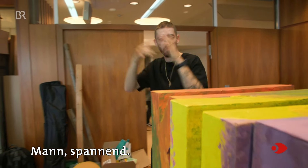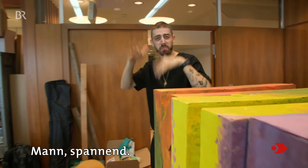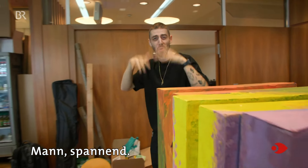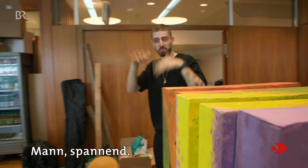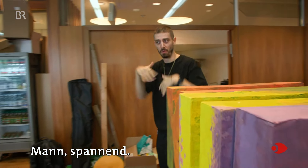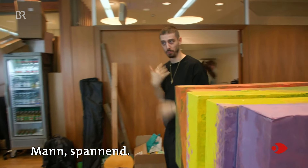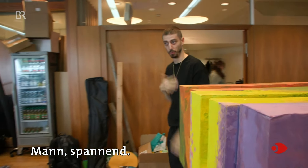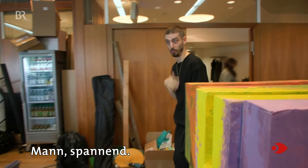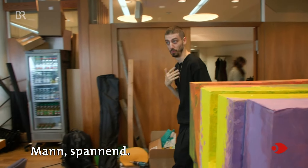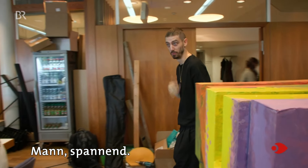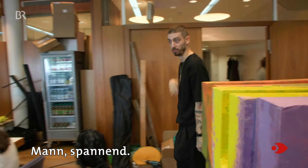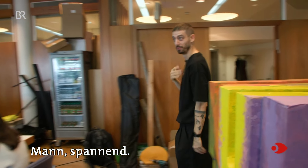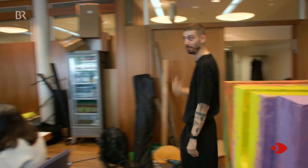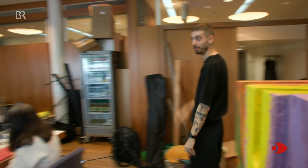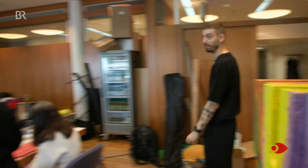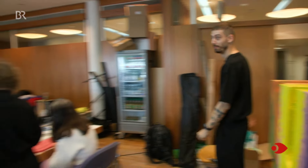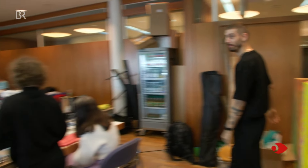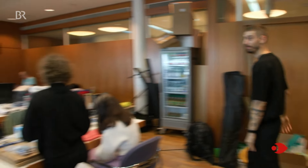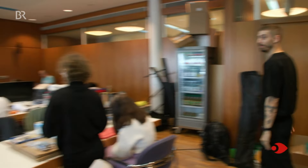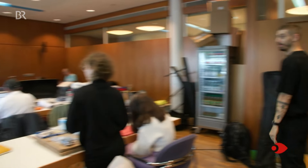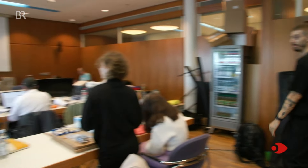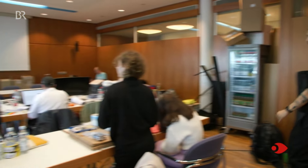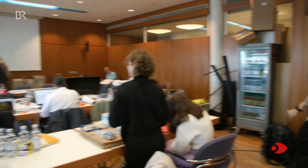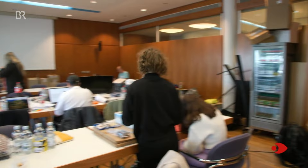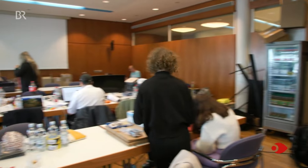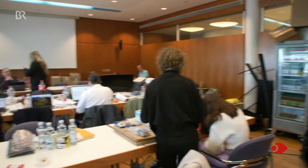Mann, spannend.